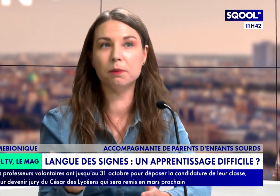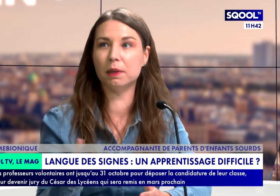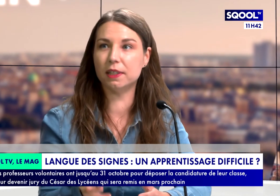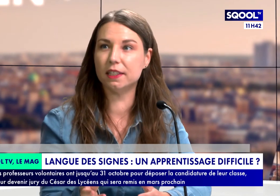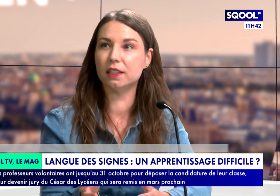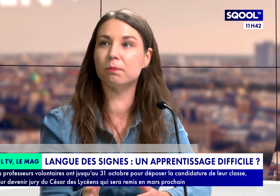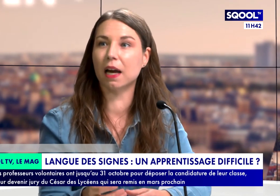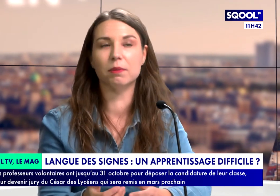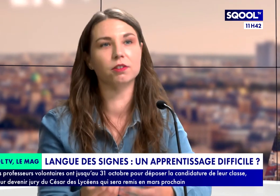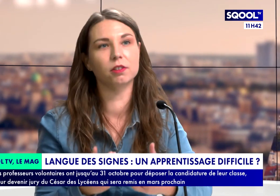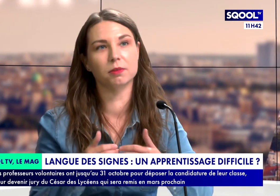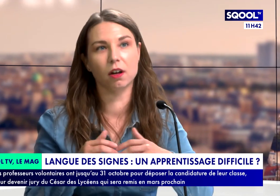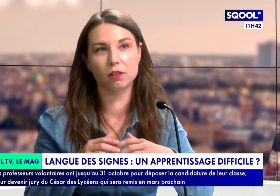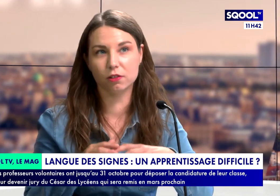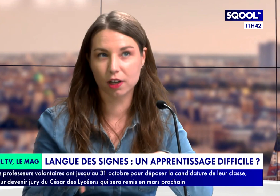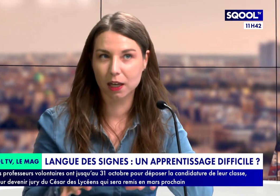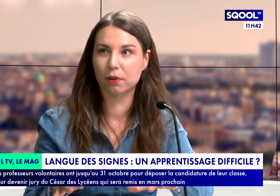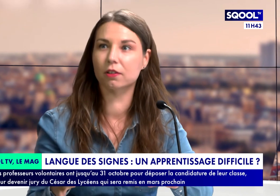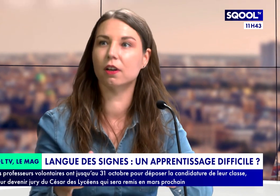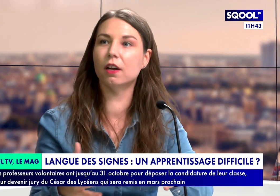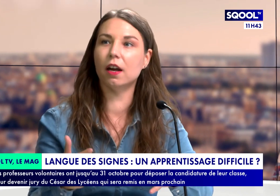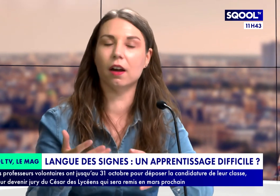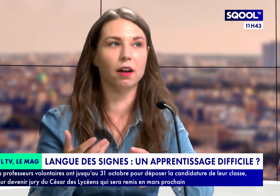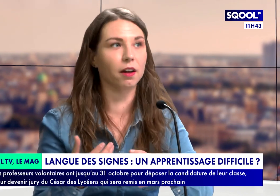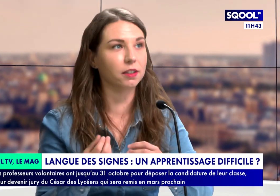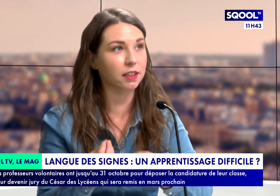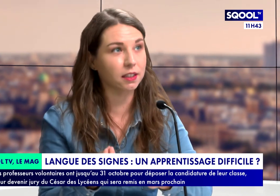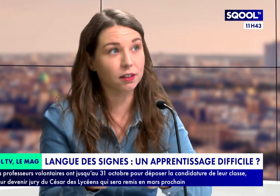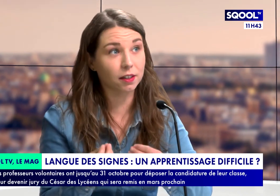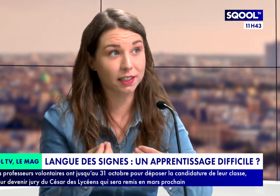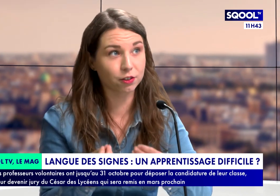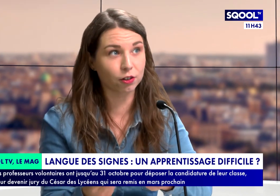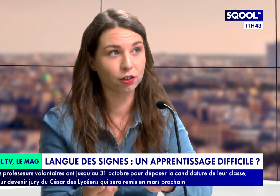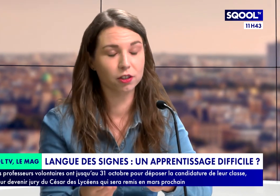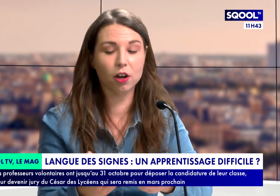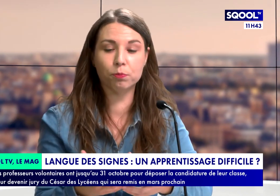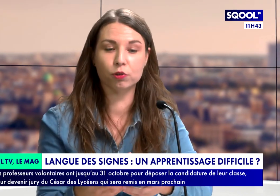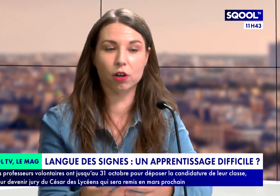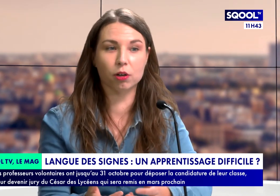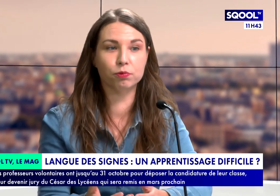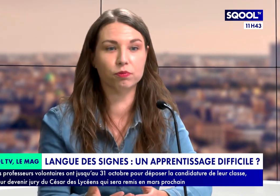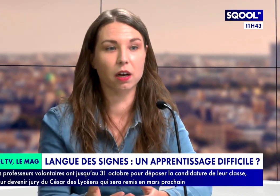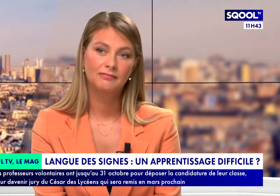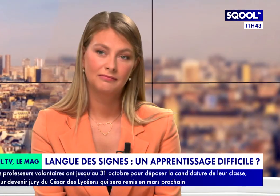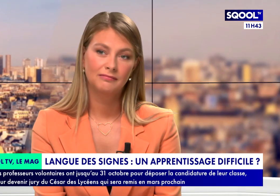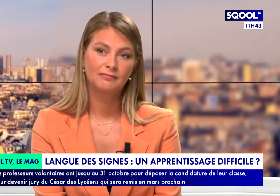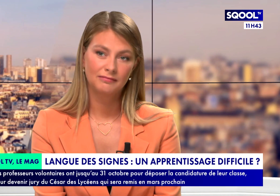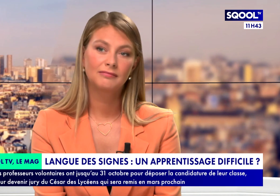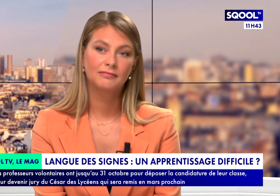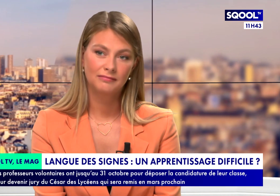bébé signe permet justement de répandre cette langue pour pouvoir mettre en lumière ce